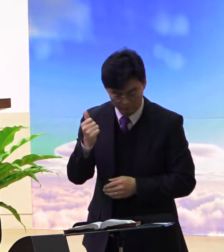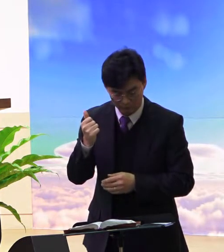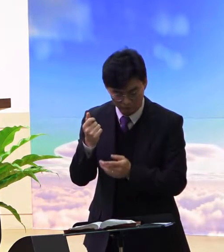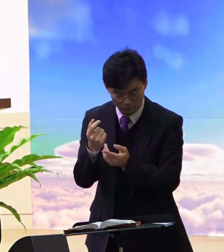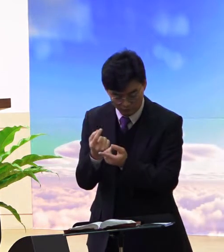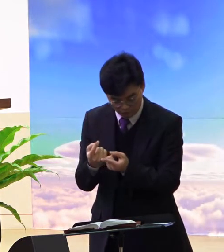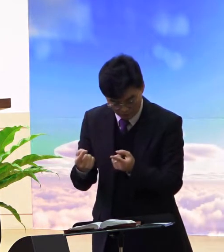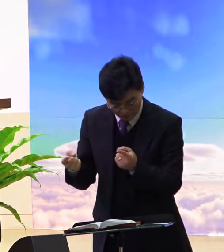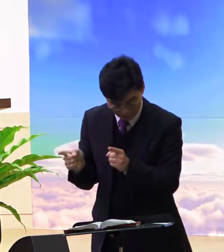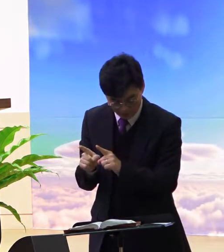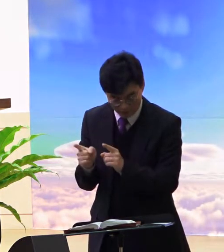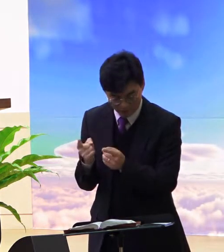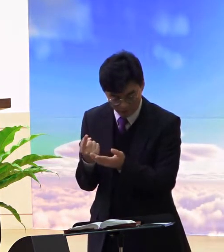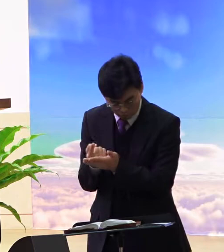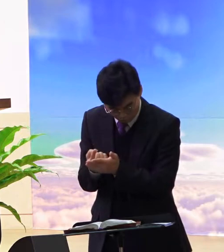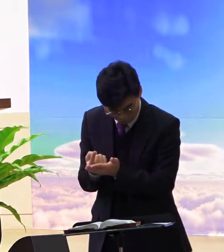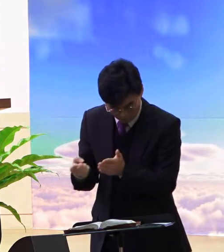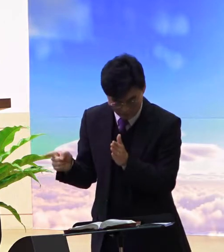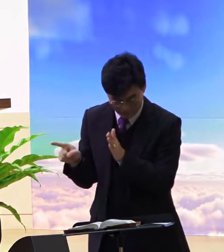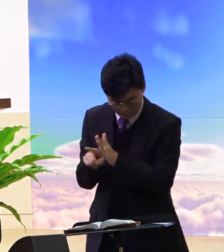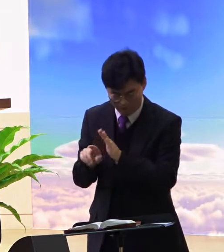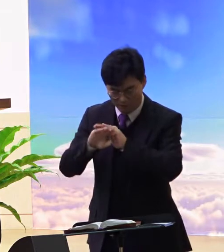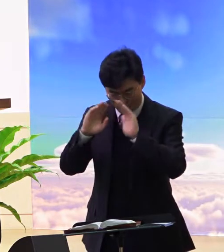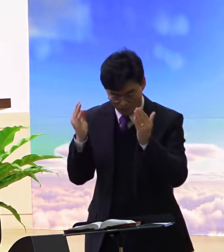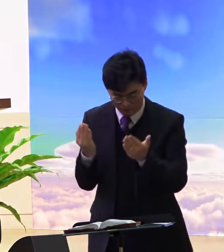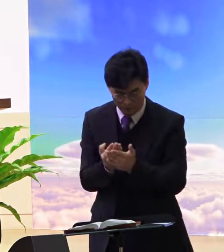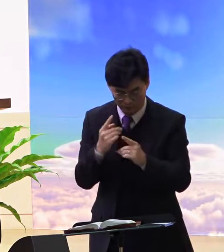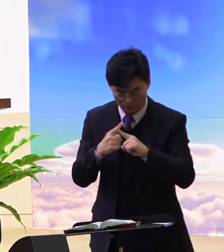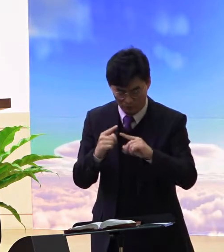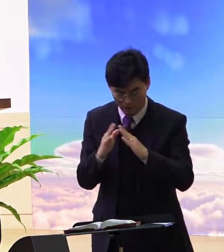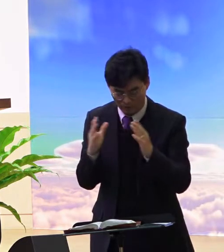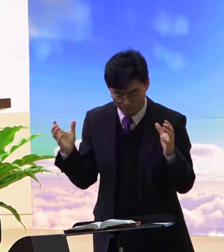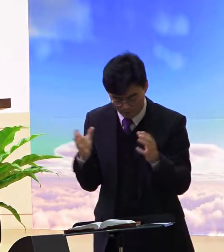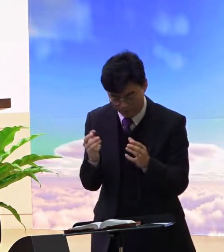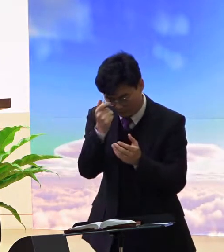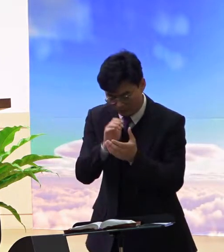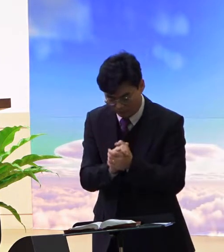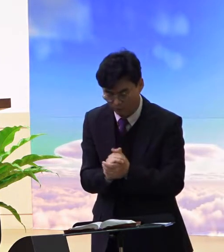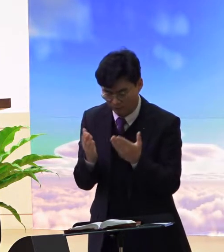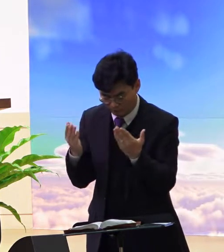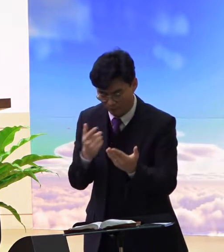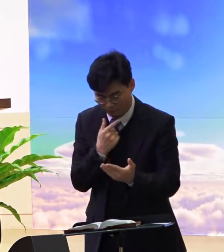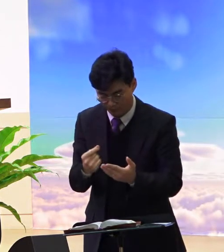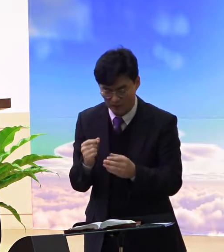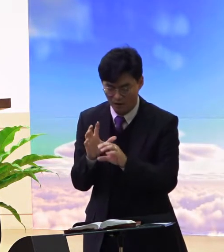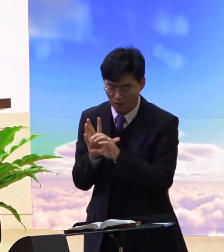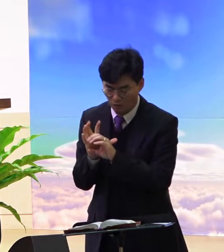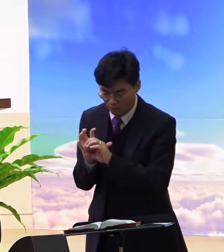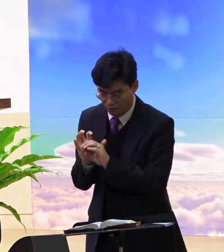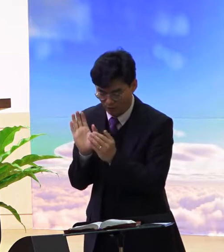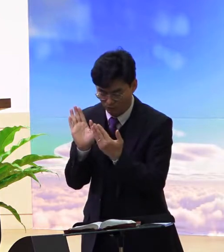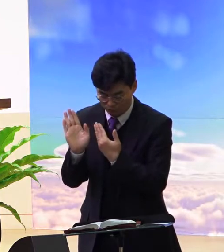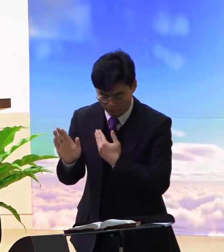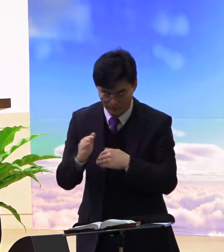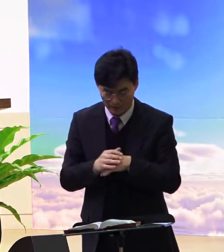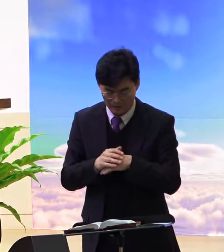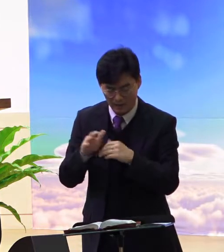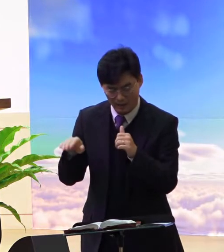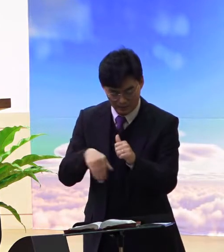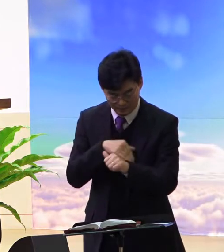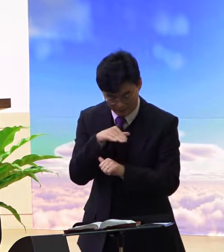위해 온 교회가 한 마음으로 기도하기를 원합니다. 하나님, 코로나 이후 달라질 환경에